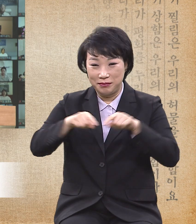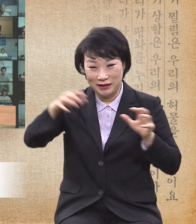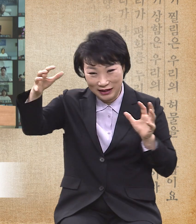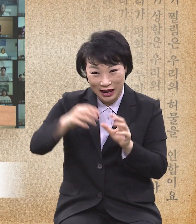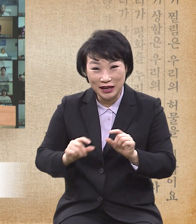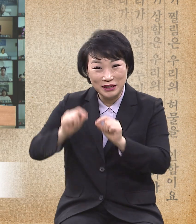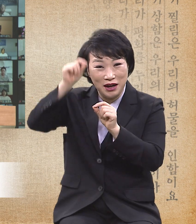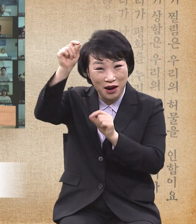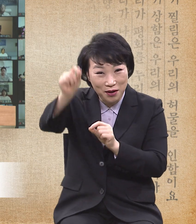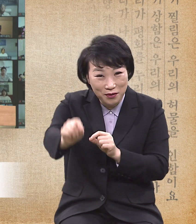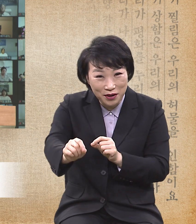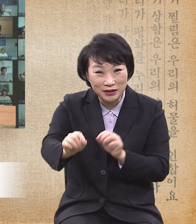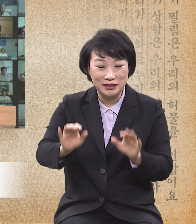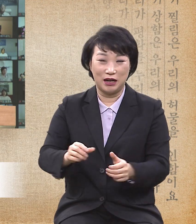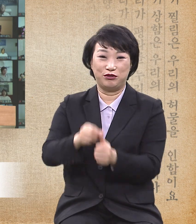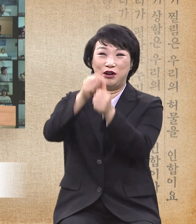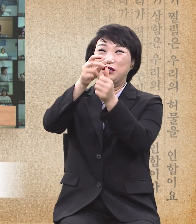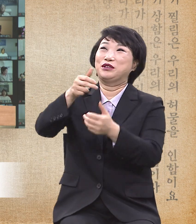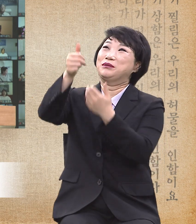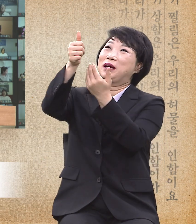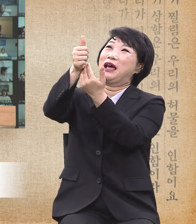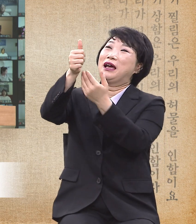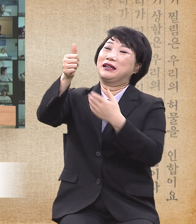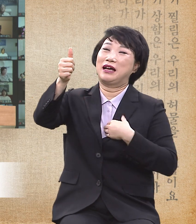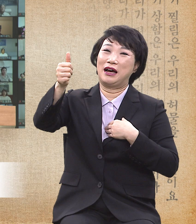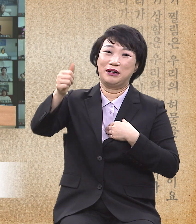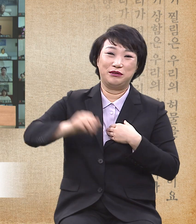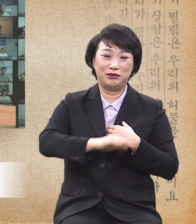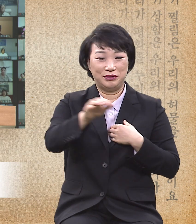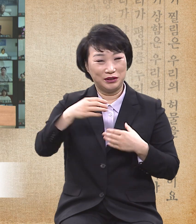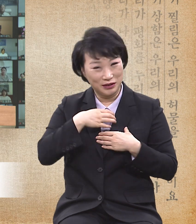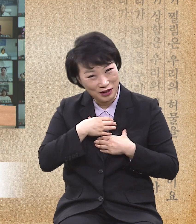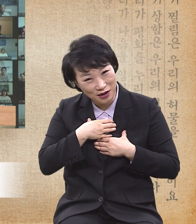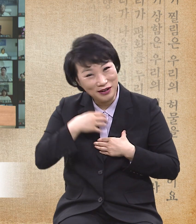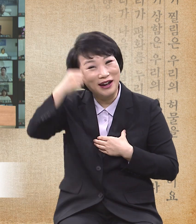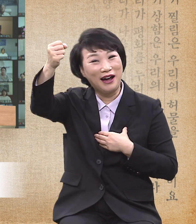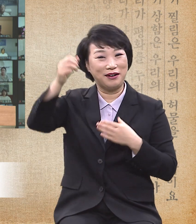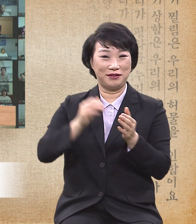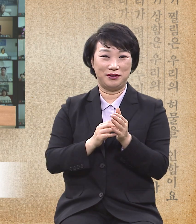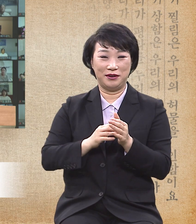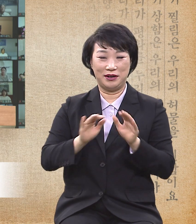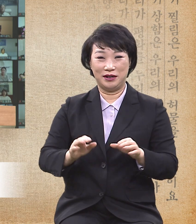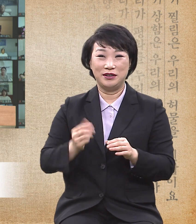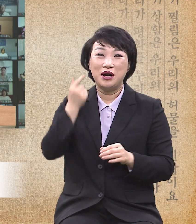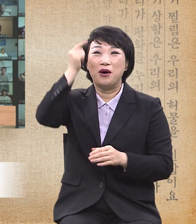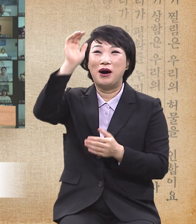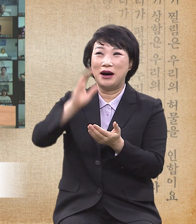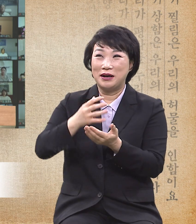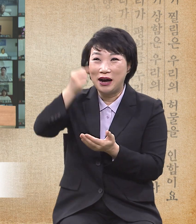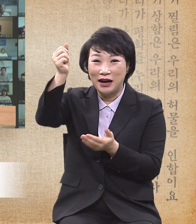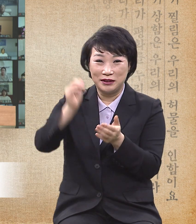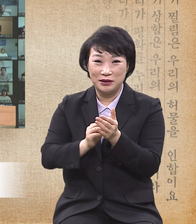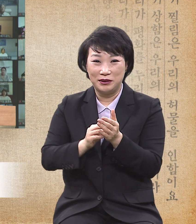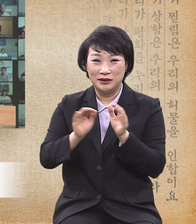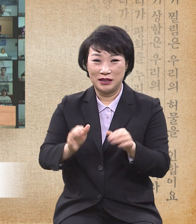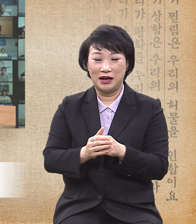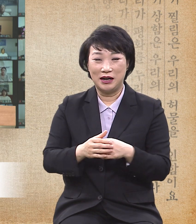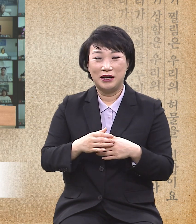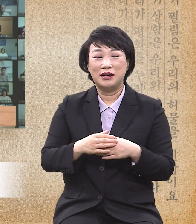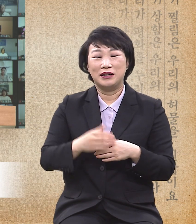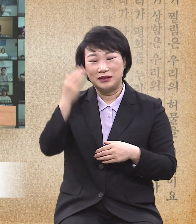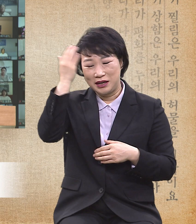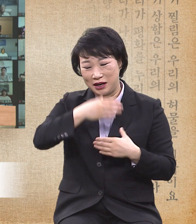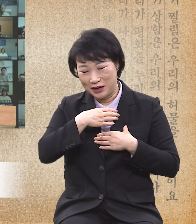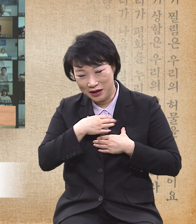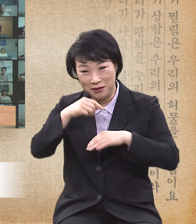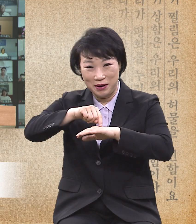함께하는 구원의 주님께서 경외를 받으시고 영광을 받으시고